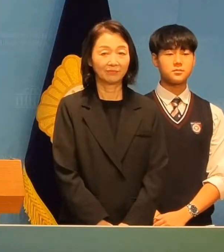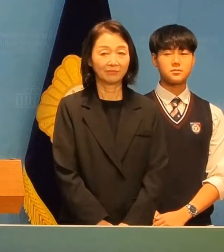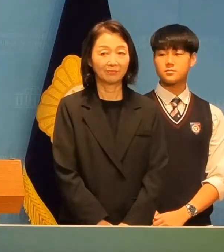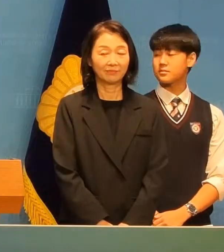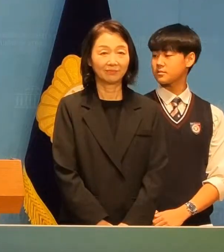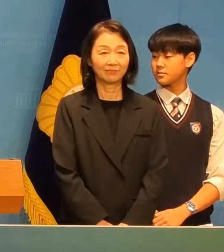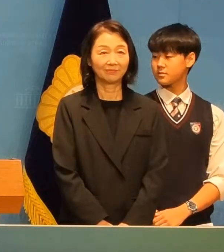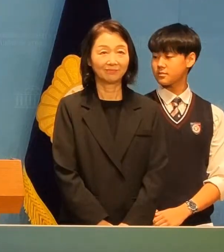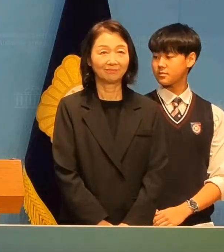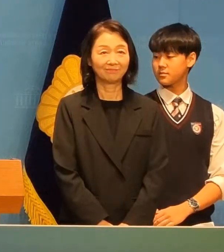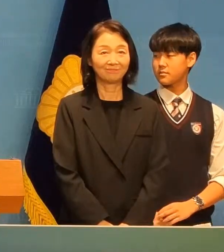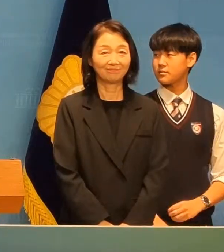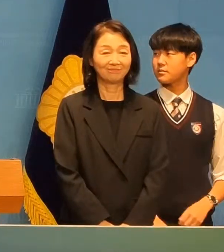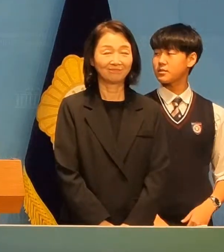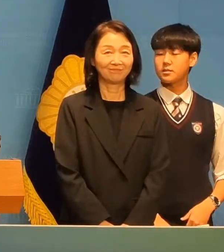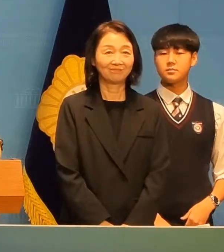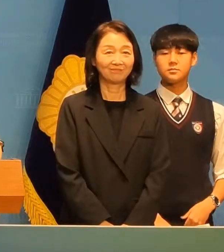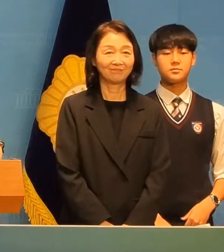예, 알겠습니다.